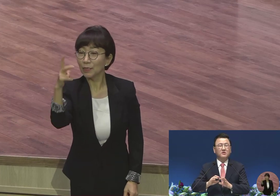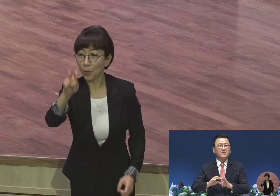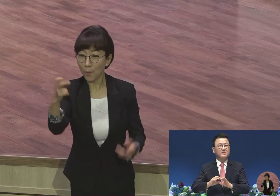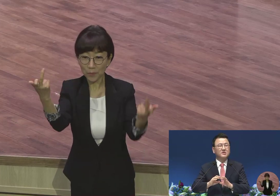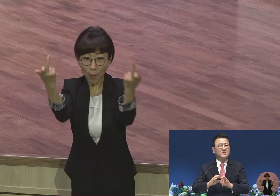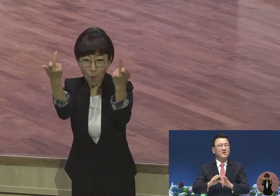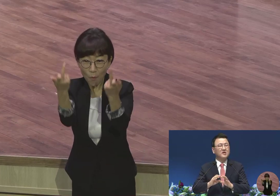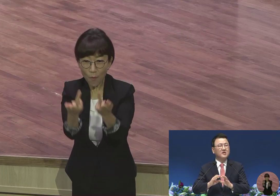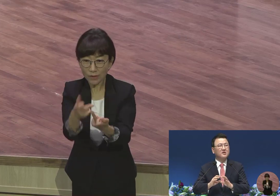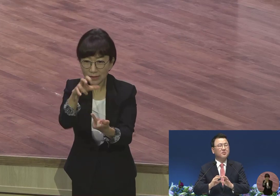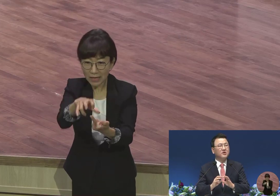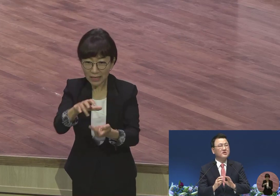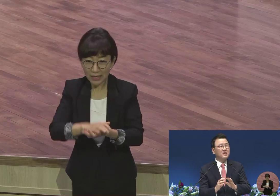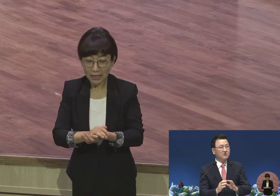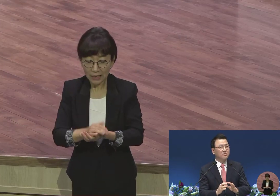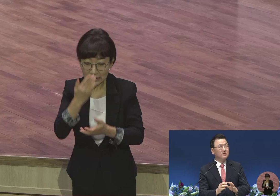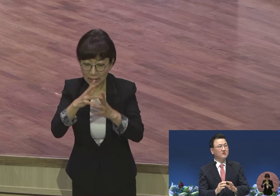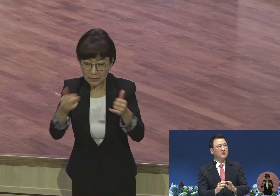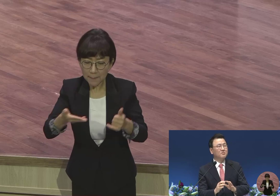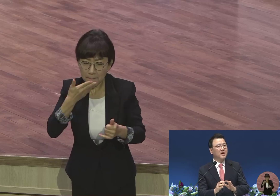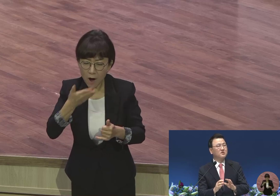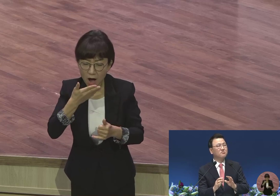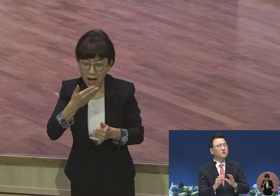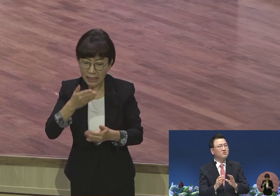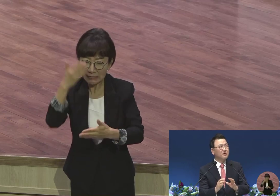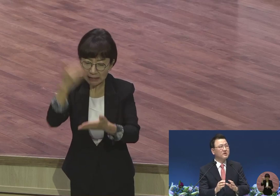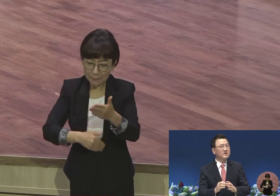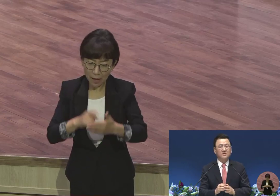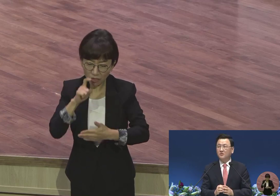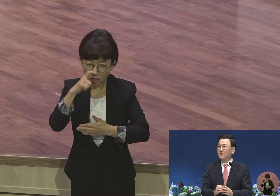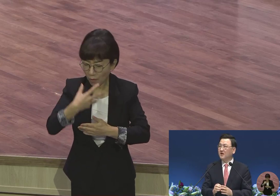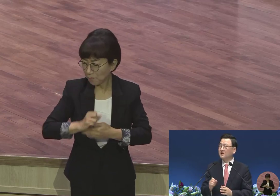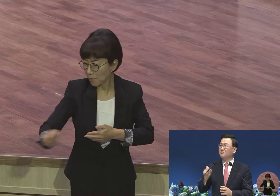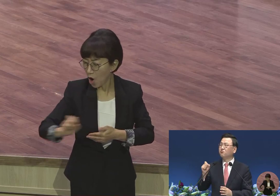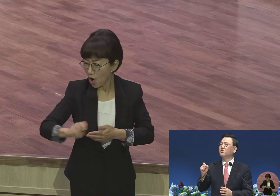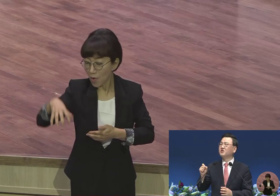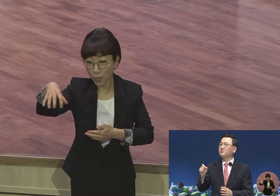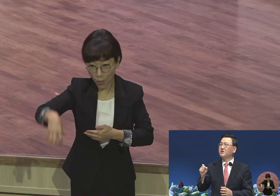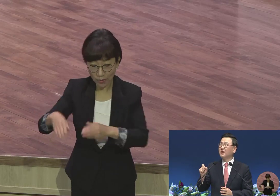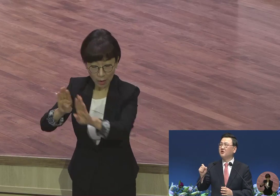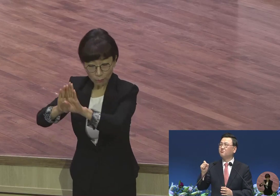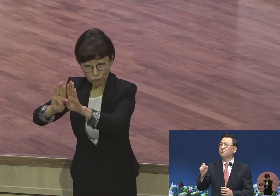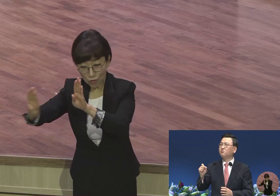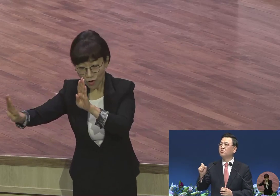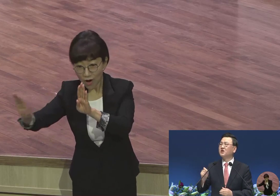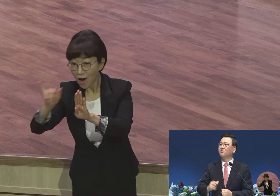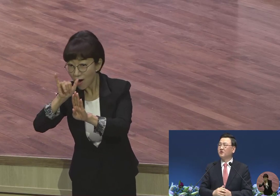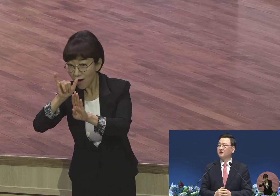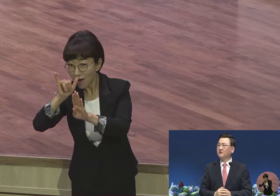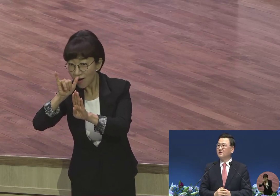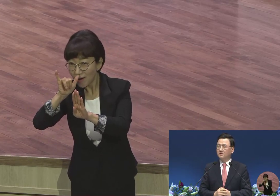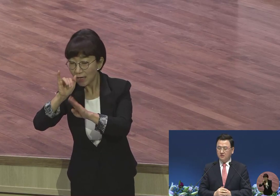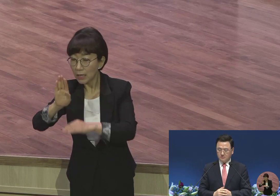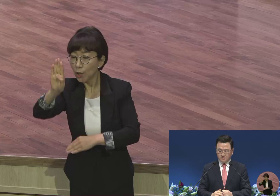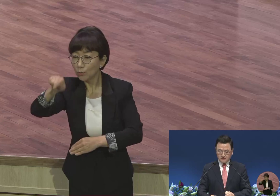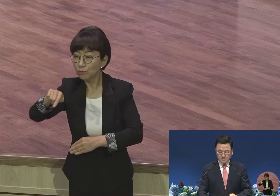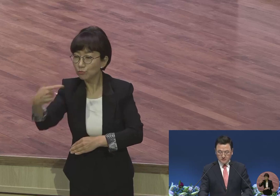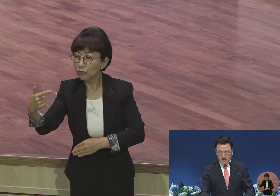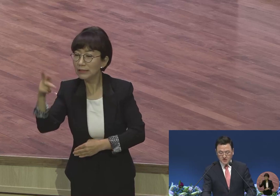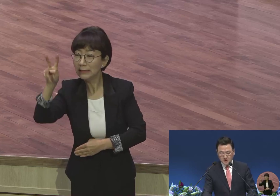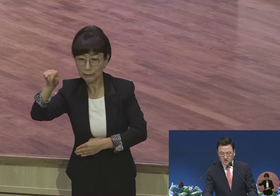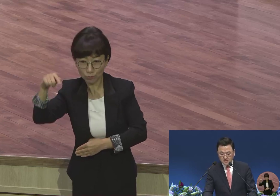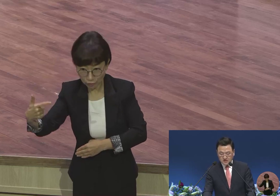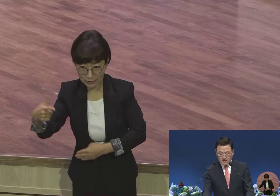백성이 먹다 남은 쓰레기를 버리는 장소거든요. 배설물을 버리는 장소입니다. 그 문이 있습니다. 그 분문이라고 하거든요.